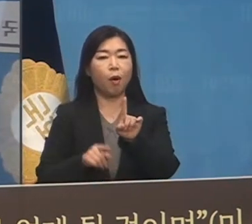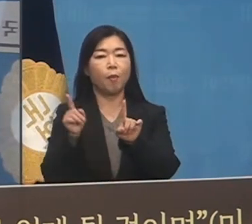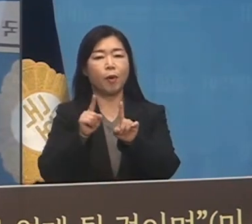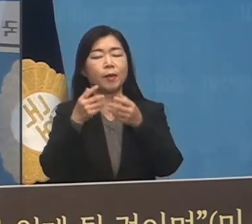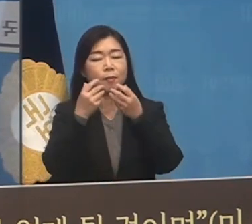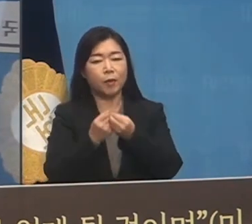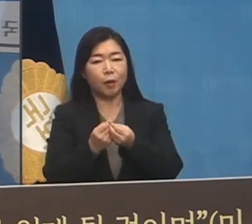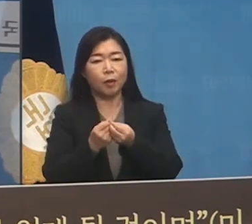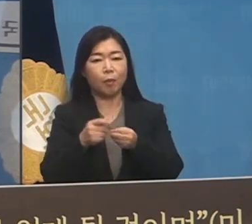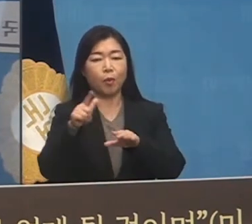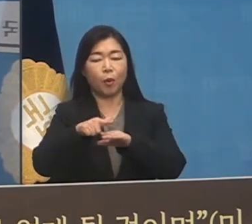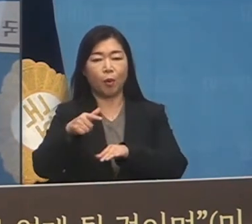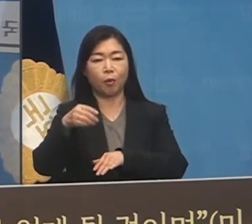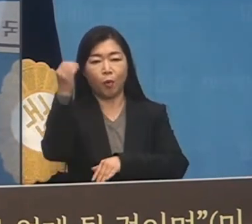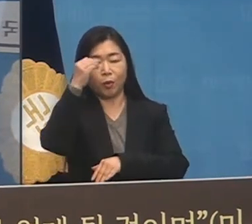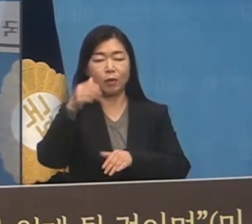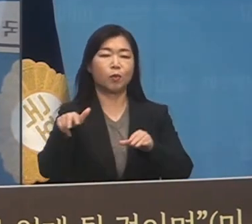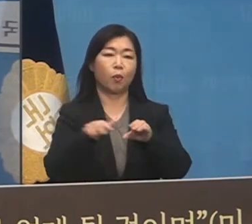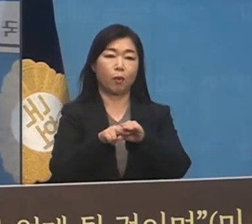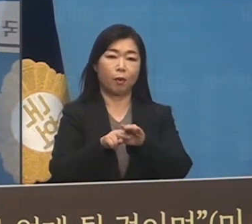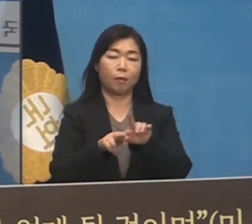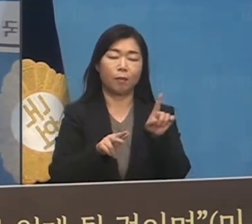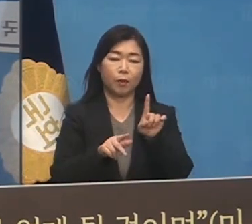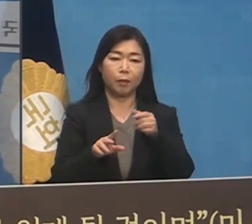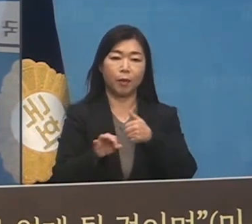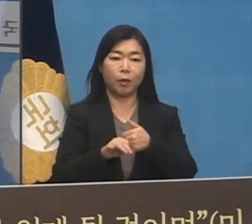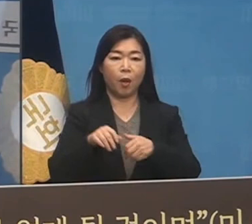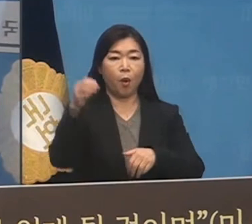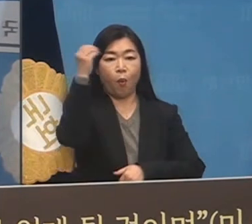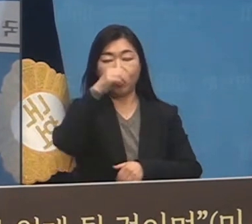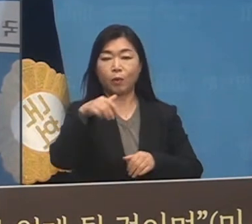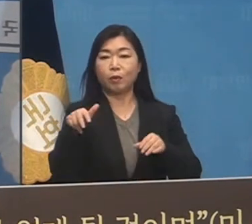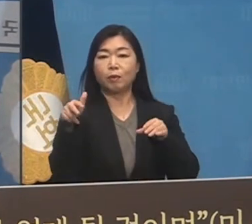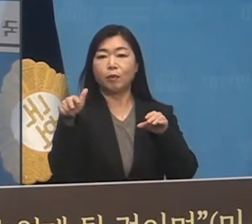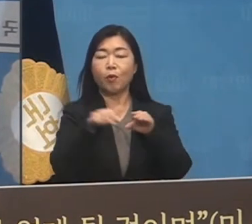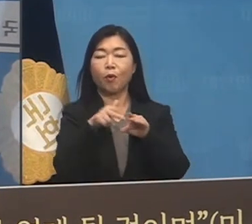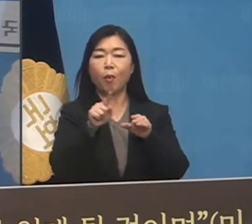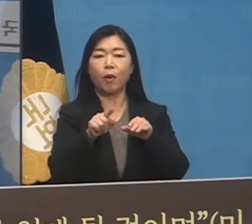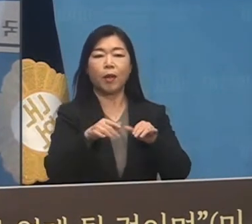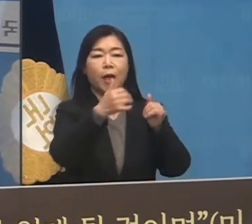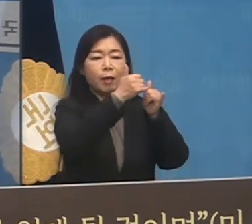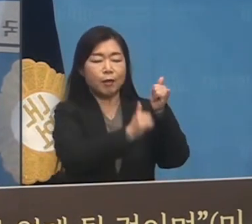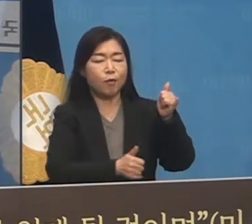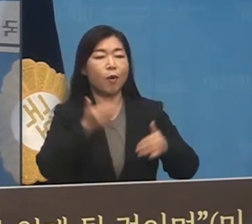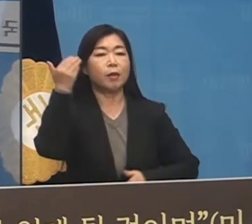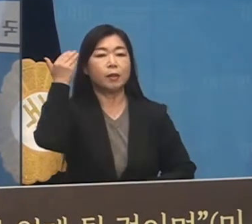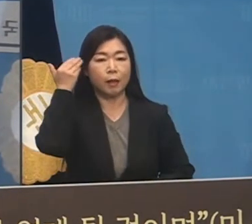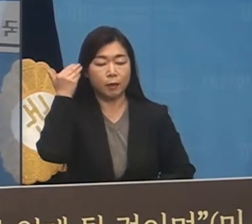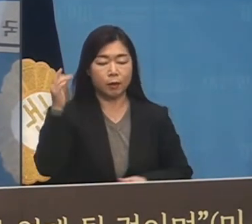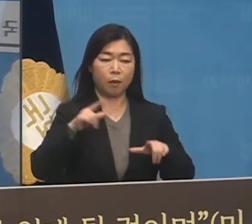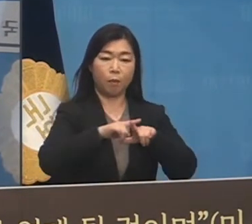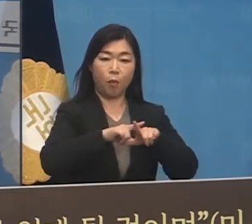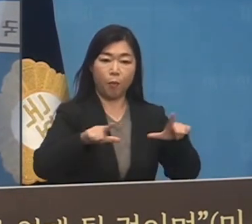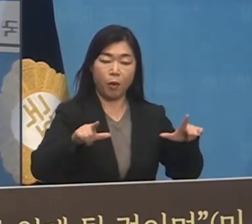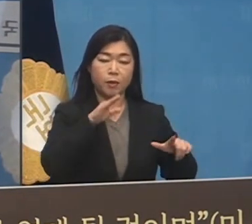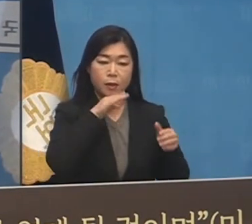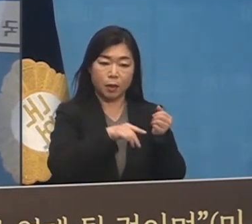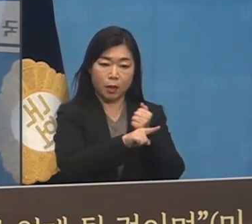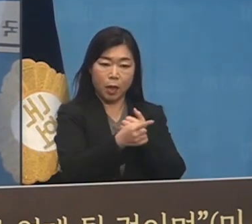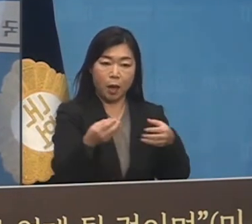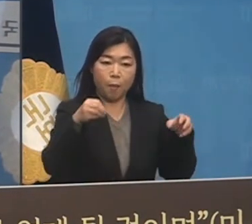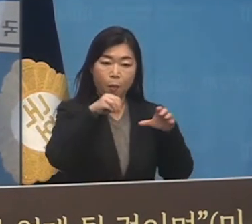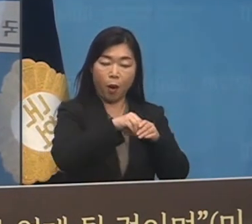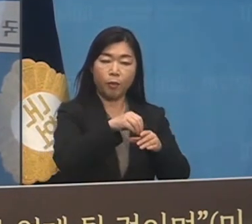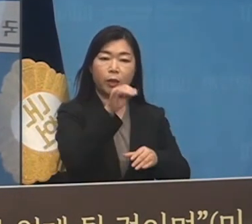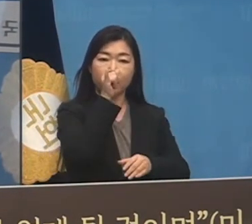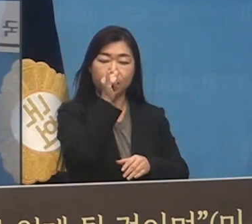소위 거둥 종교를 일컫습니다. 거둥 종교란 인류의 상식과 보편적 진리가